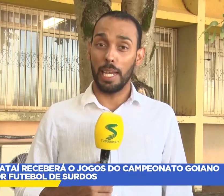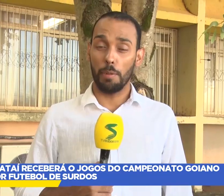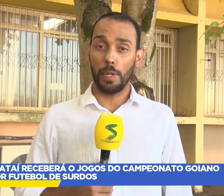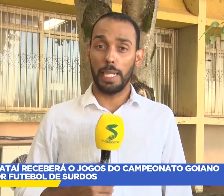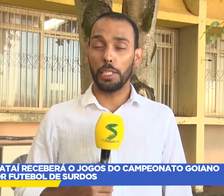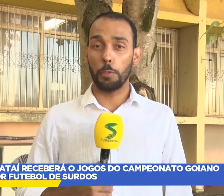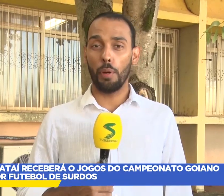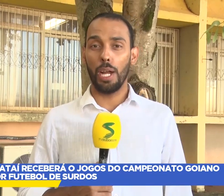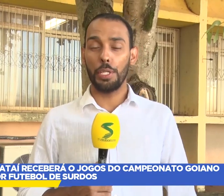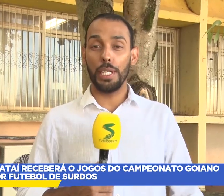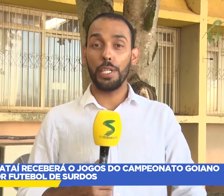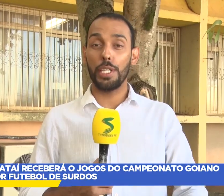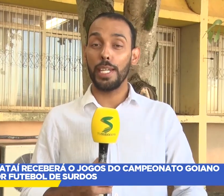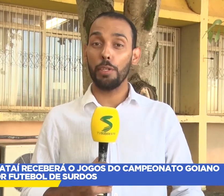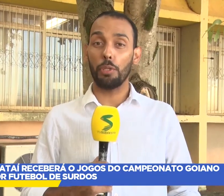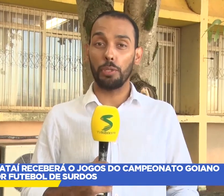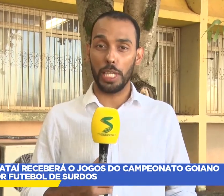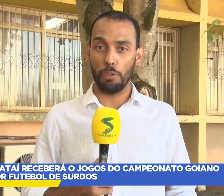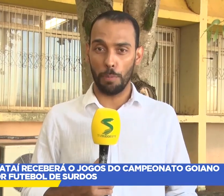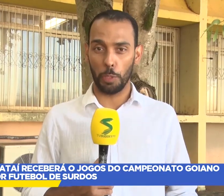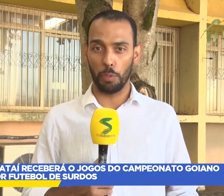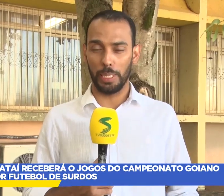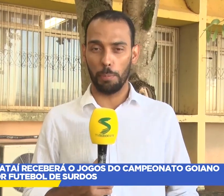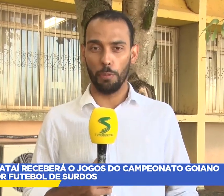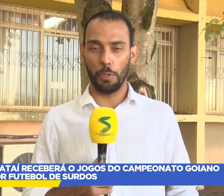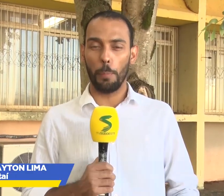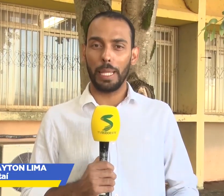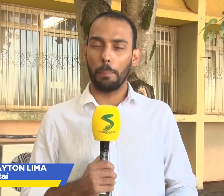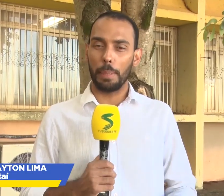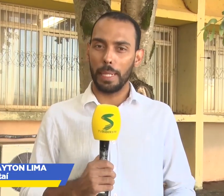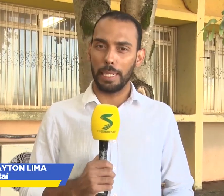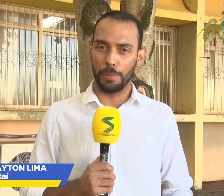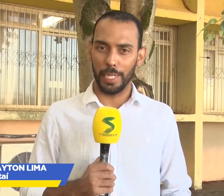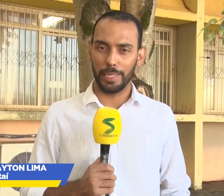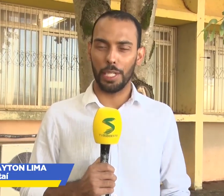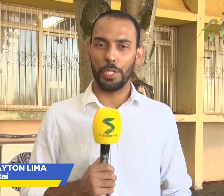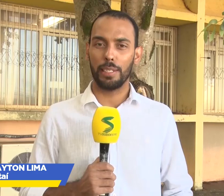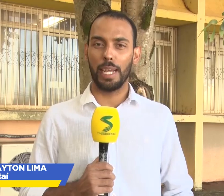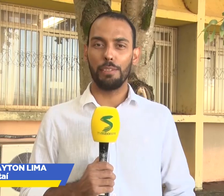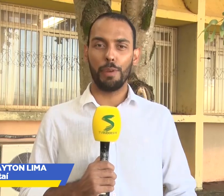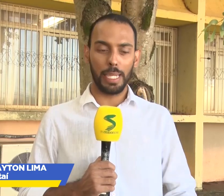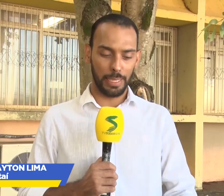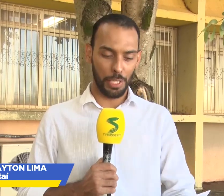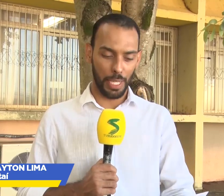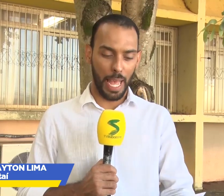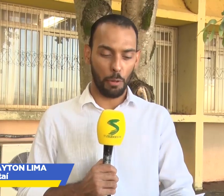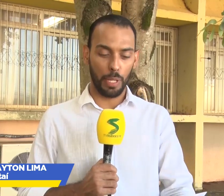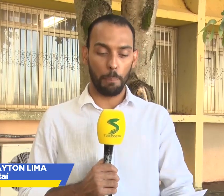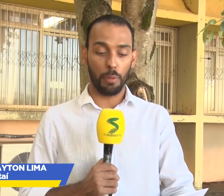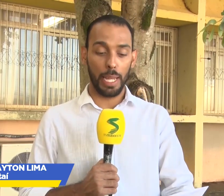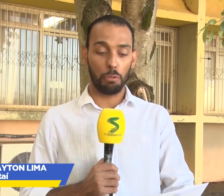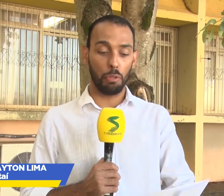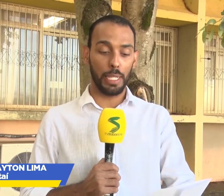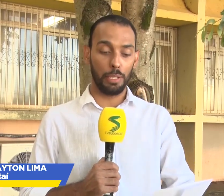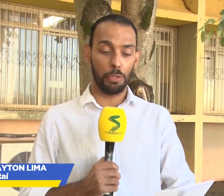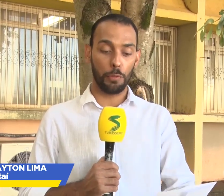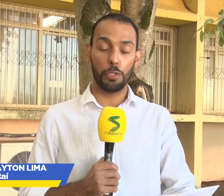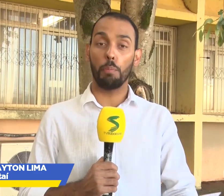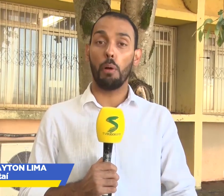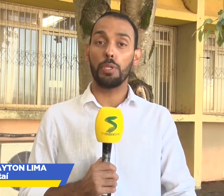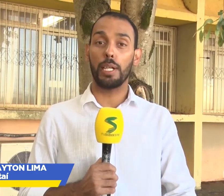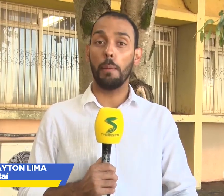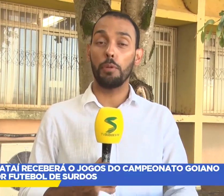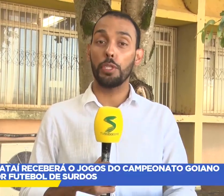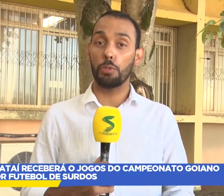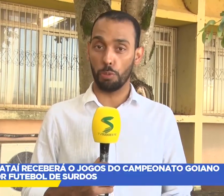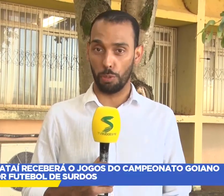Pois é, vamos falar de esporte e de inclusão ao mesmo tempo, viu? Pela primeira vez, Jatay vai sediar o Campeonato Goiano de